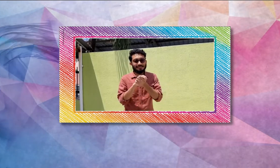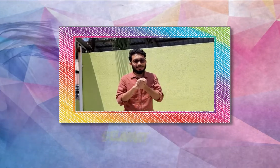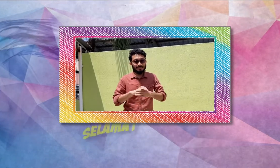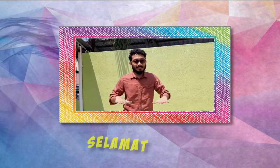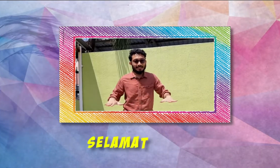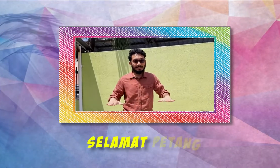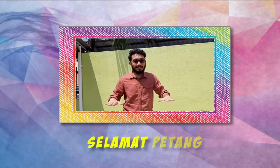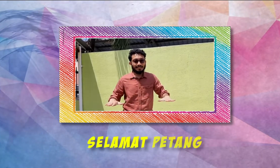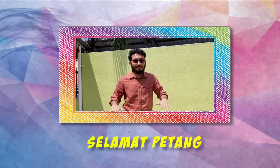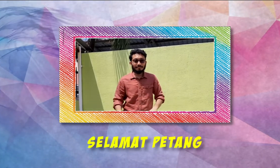dulu Nama Tetap